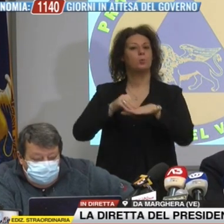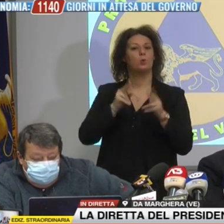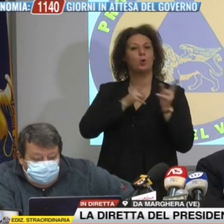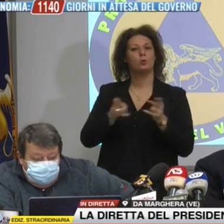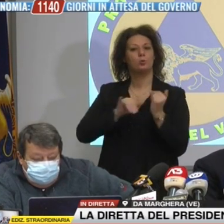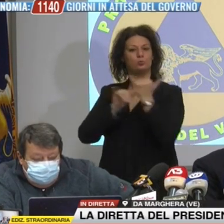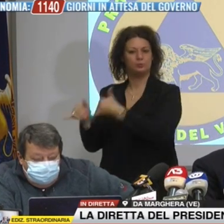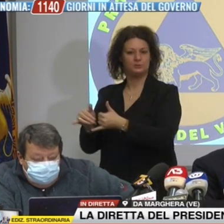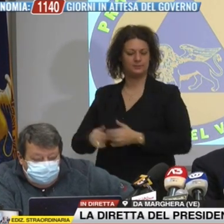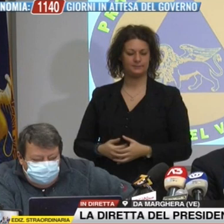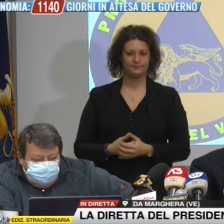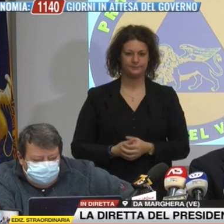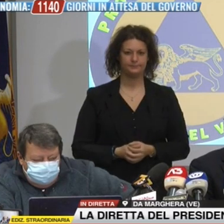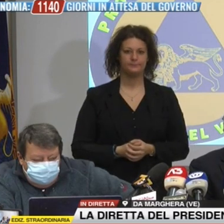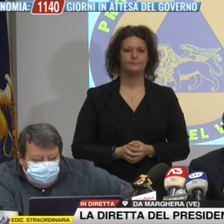considerazioni.